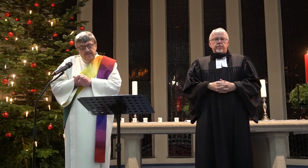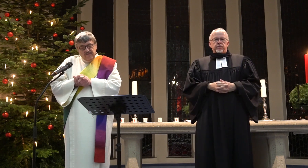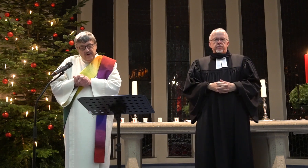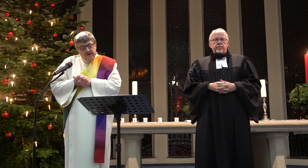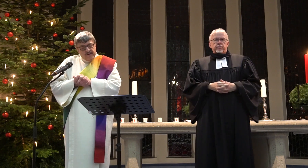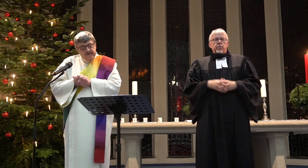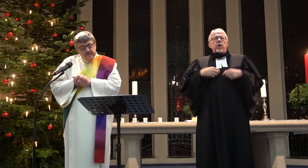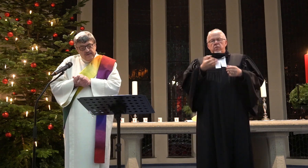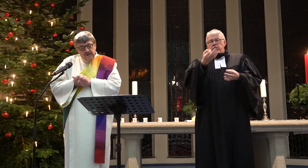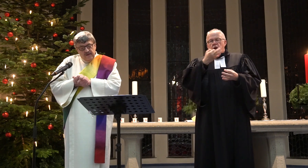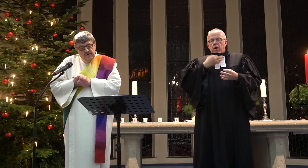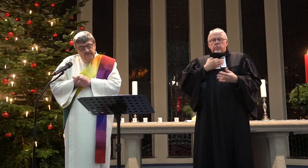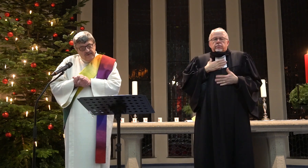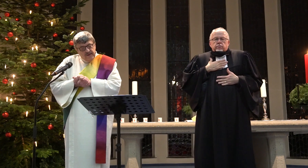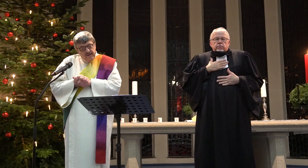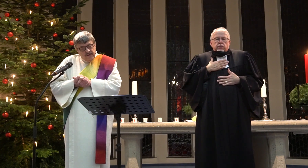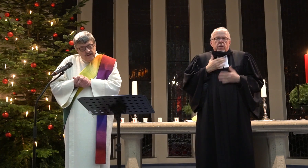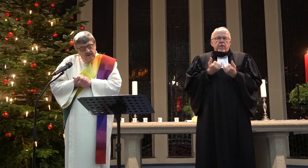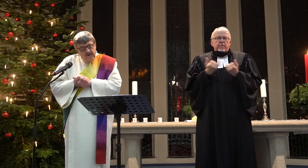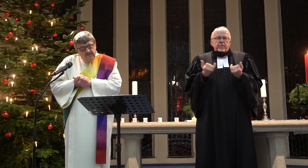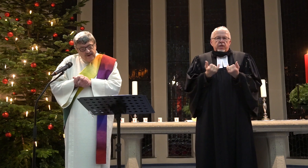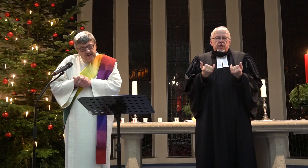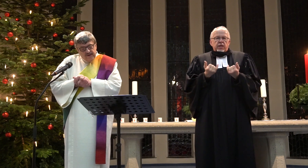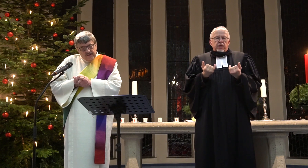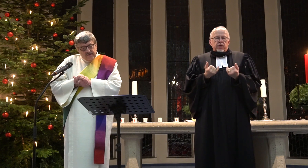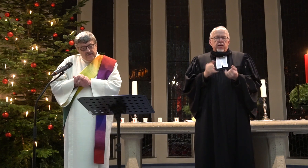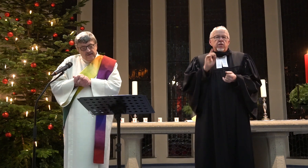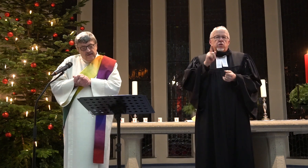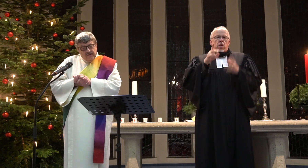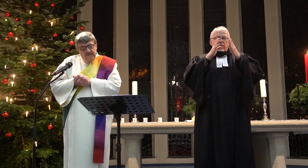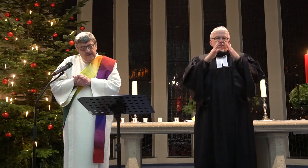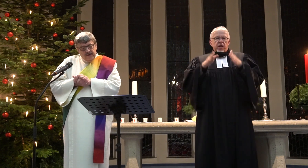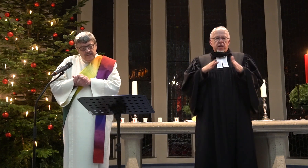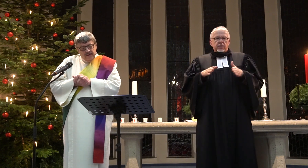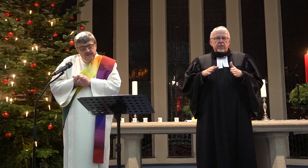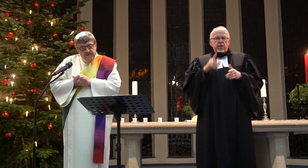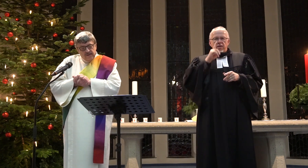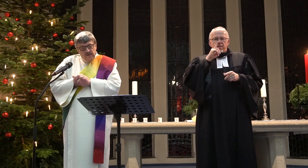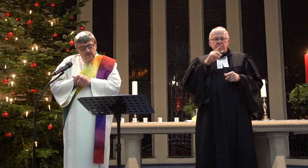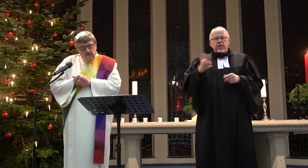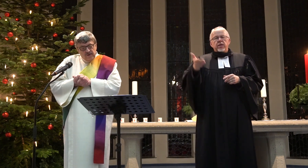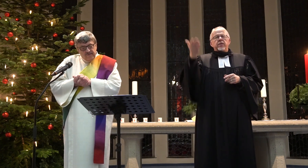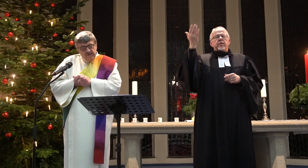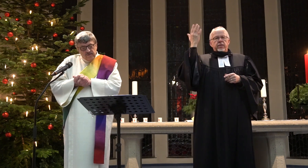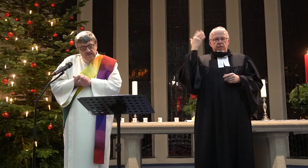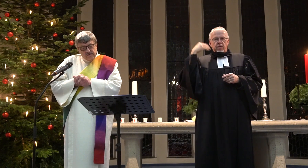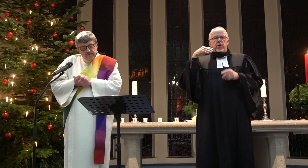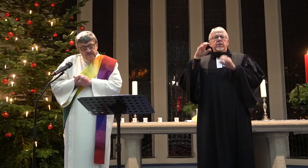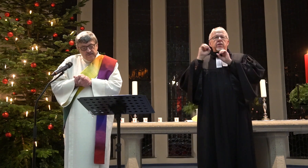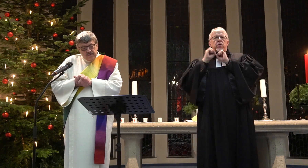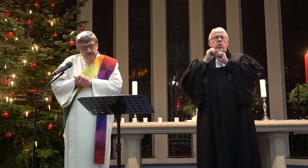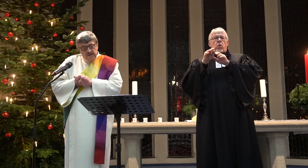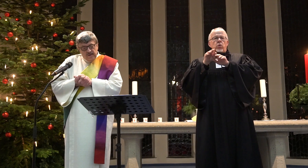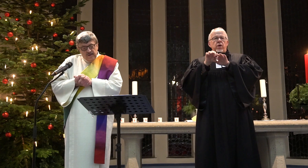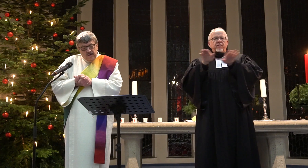Aber ich mich frage, wie Weihnachten, wenn damals Coronavirus.